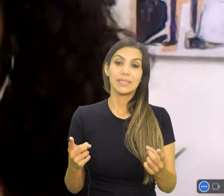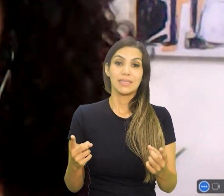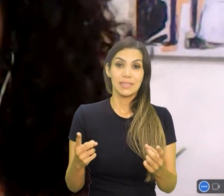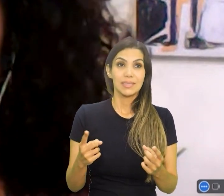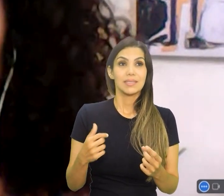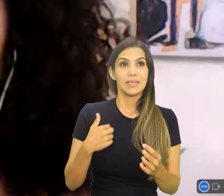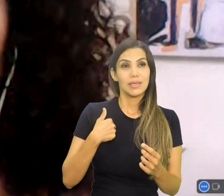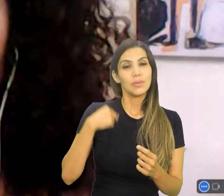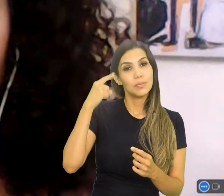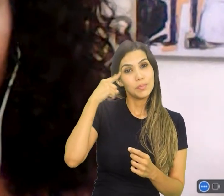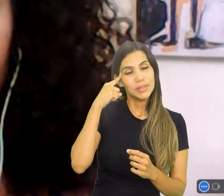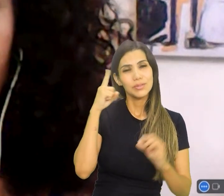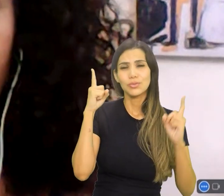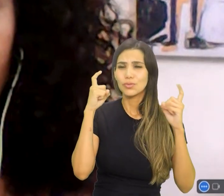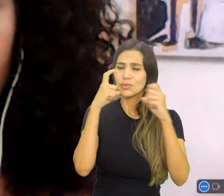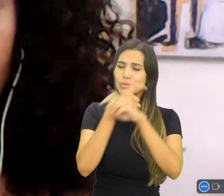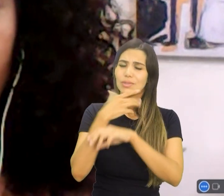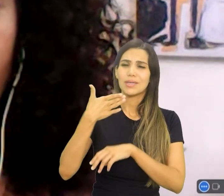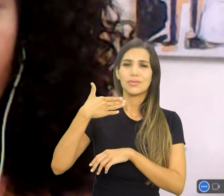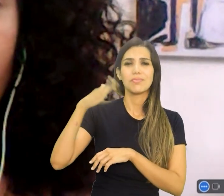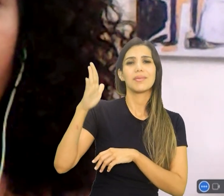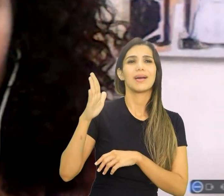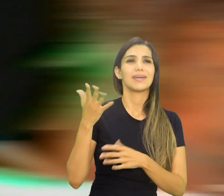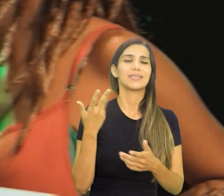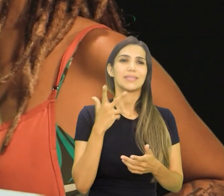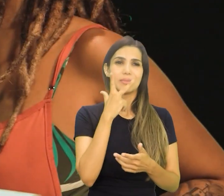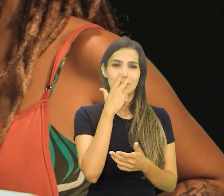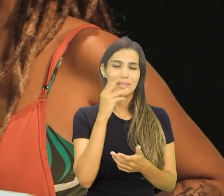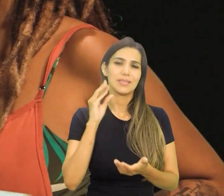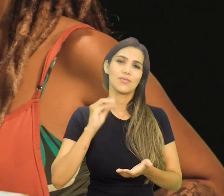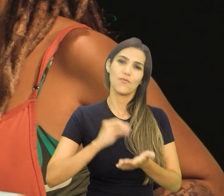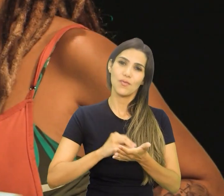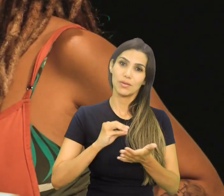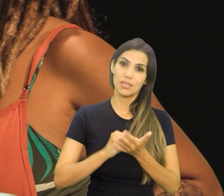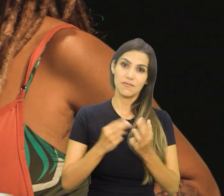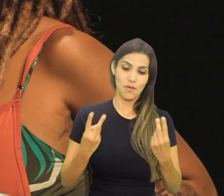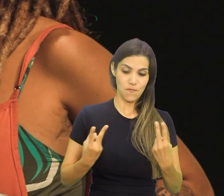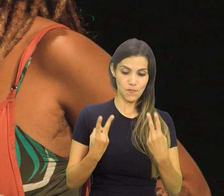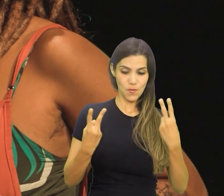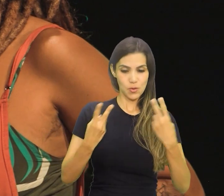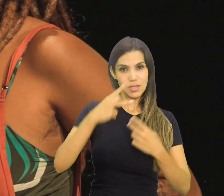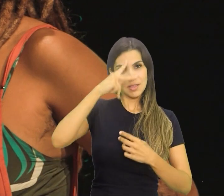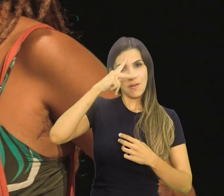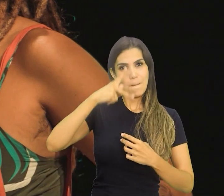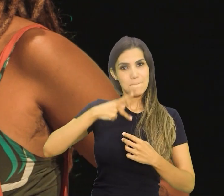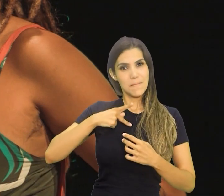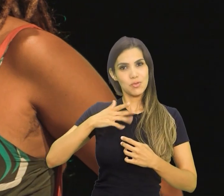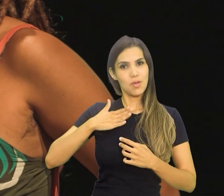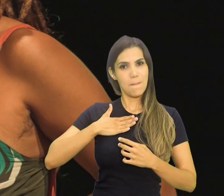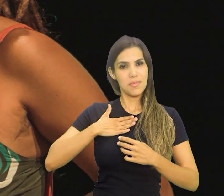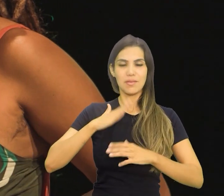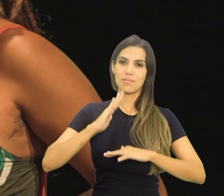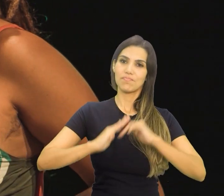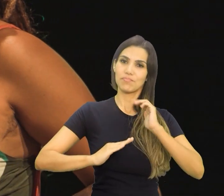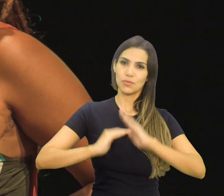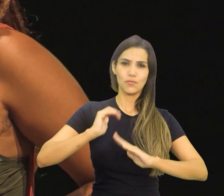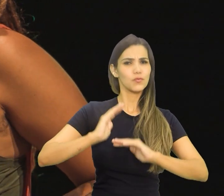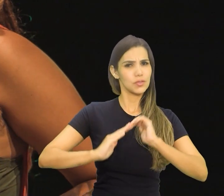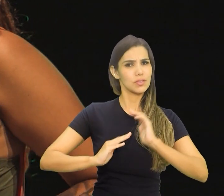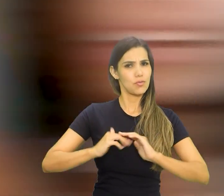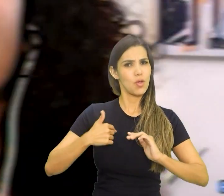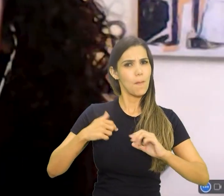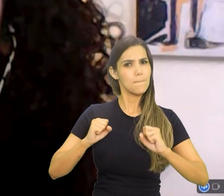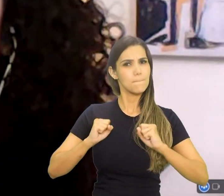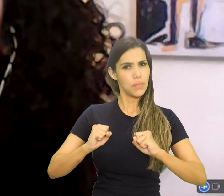maior dificuldade foi me colocar enquanto uma pessoa que pode cobrar por um serviço que eu